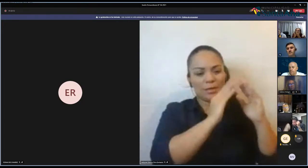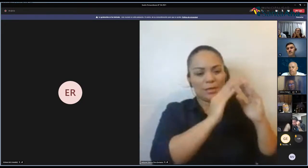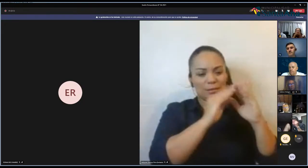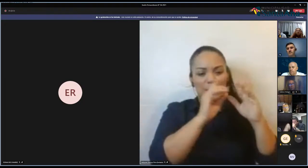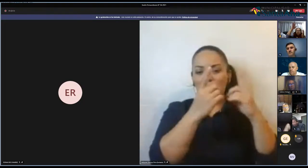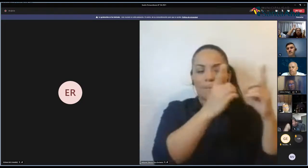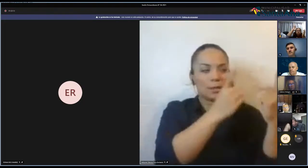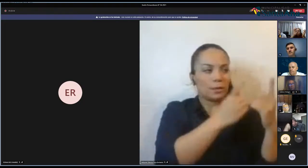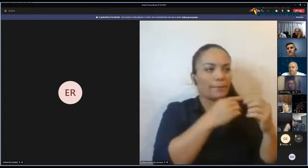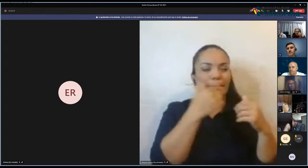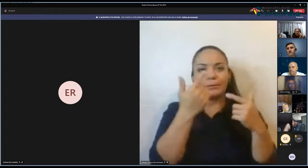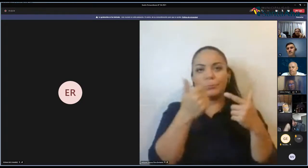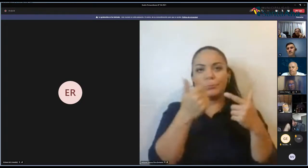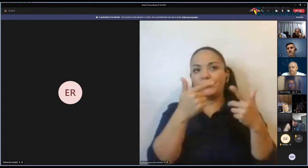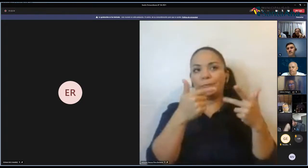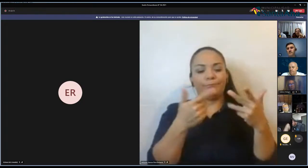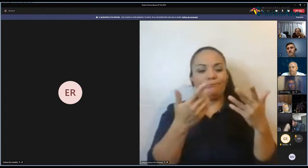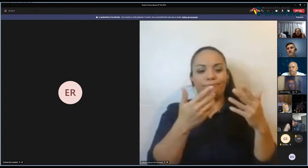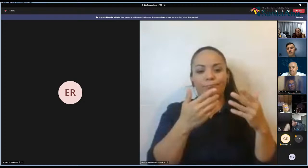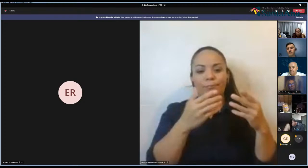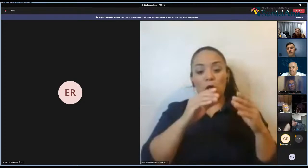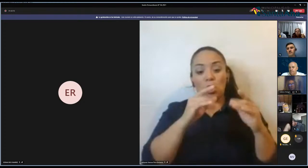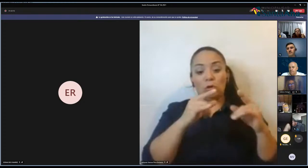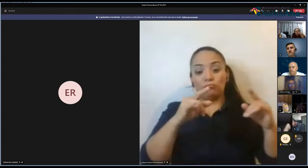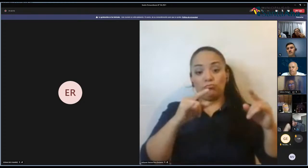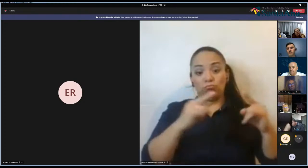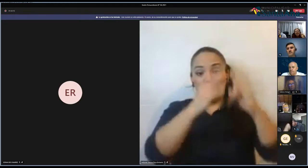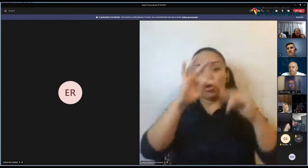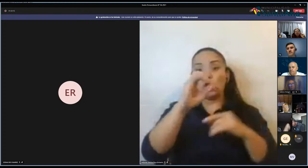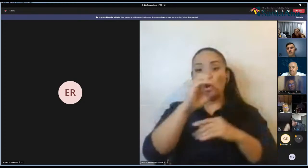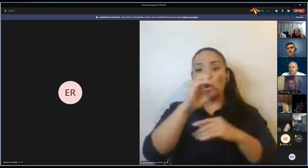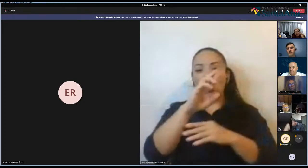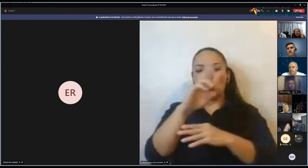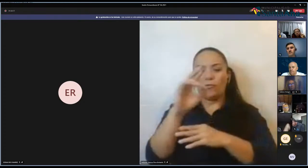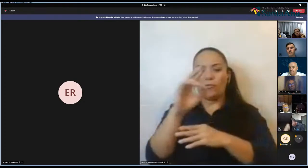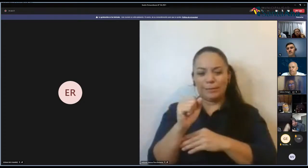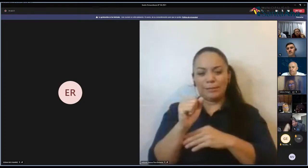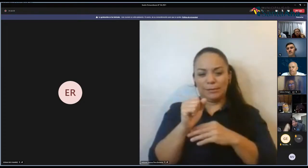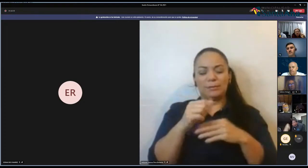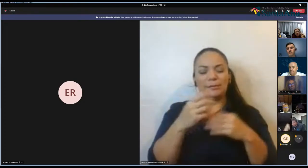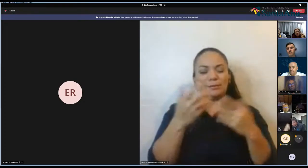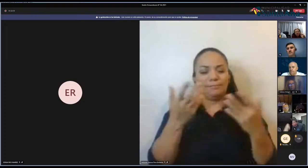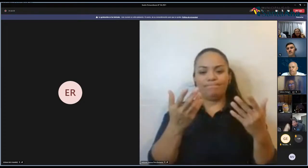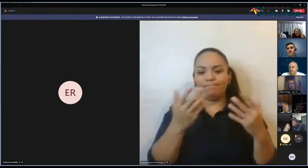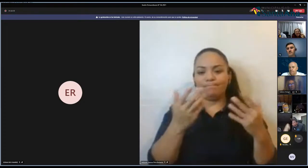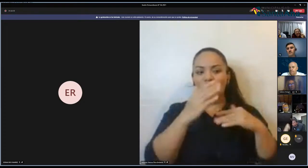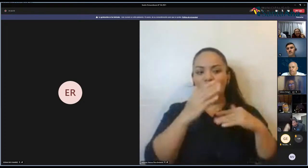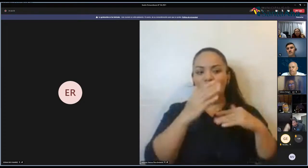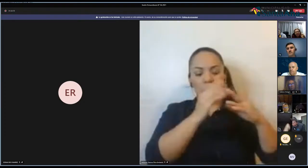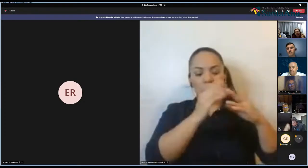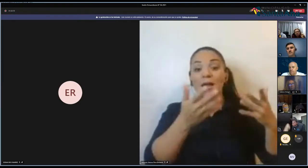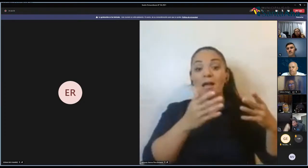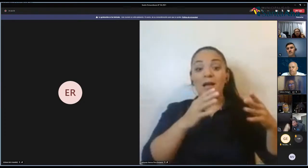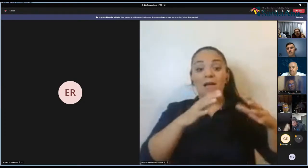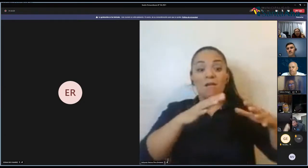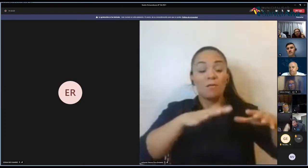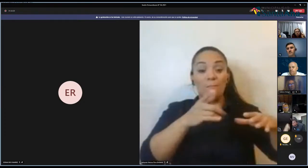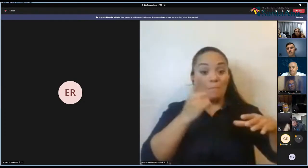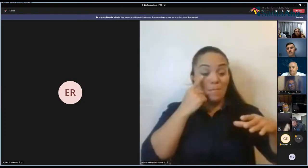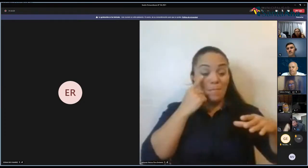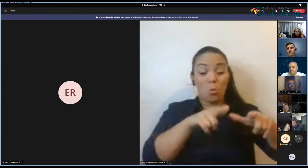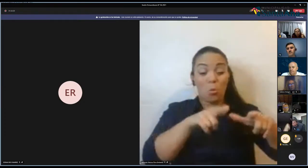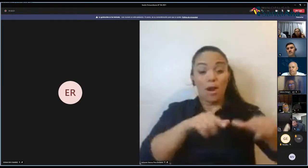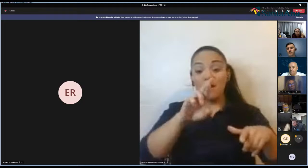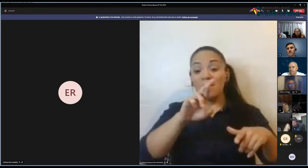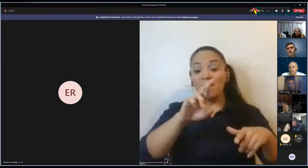de torres construcciones en rellenos de más de 30 metros que yo se